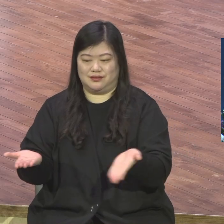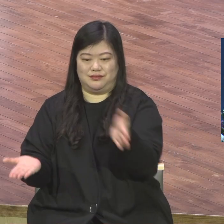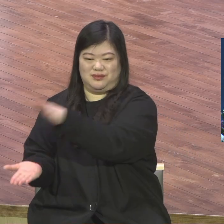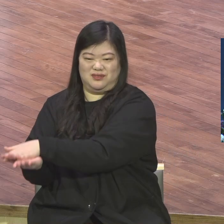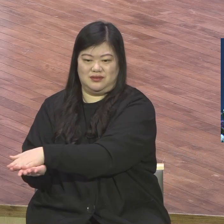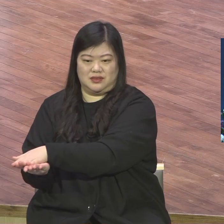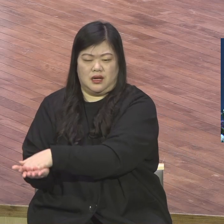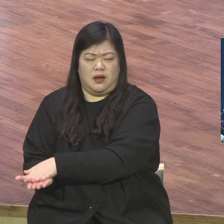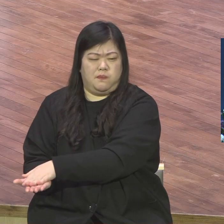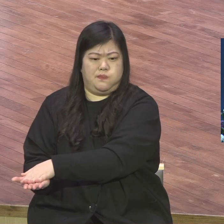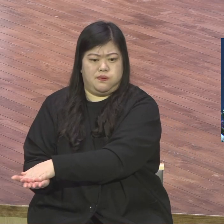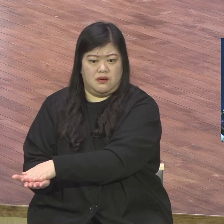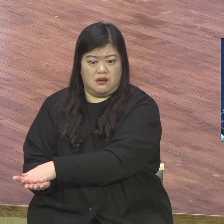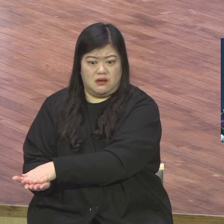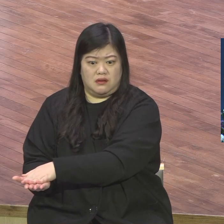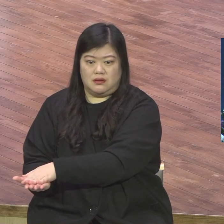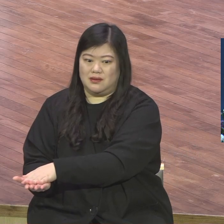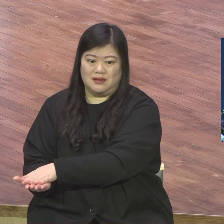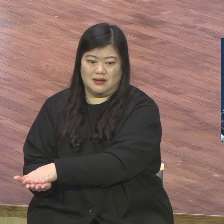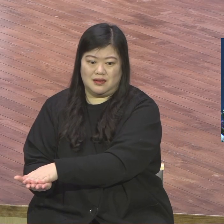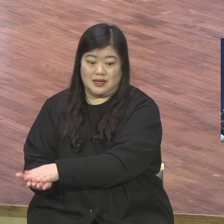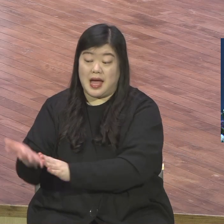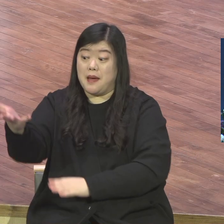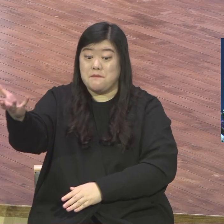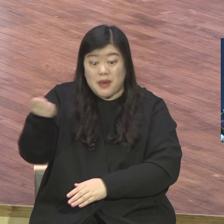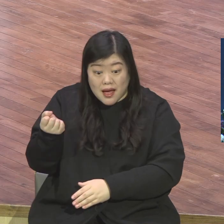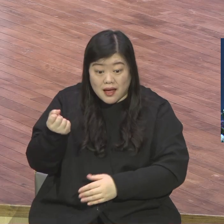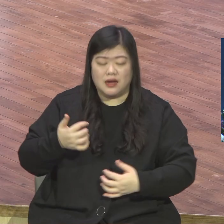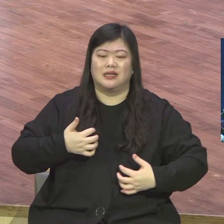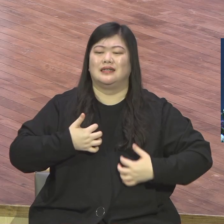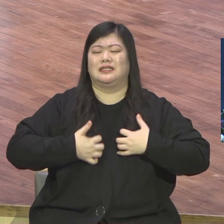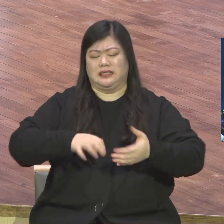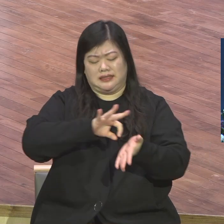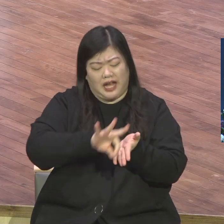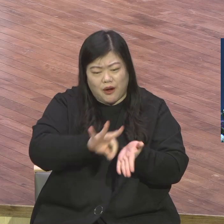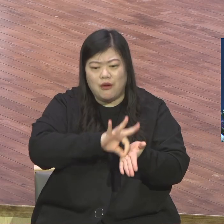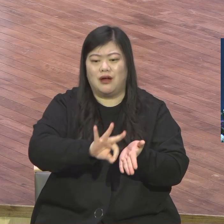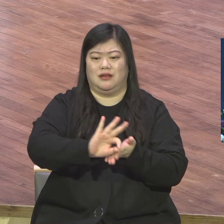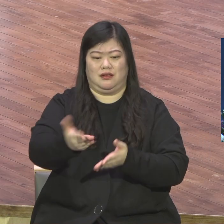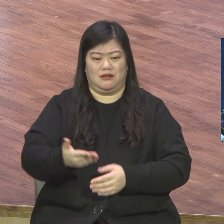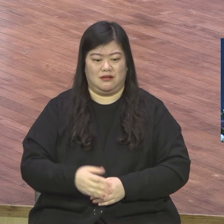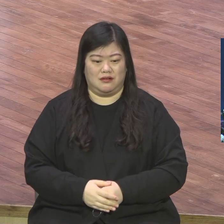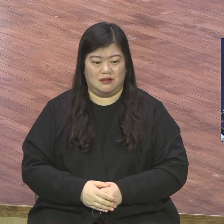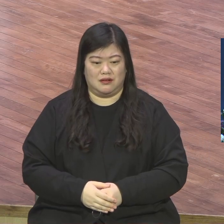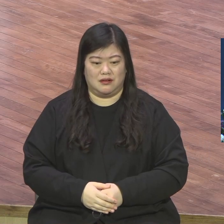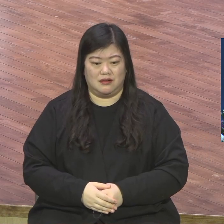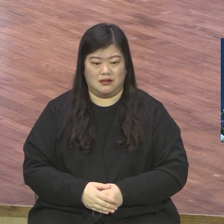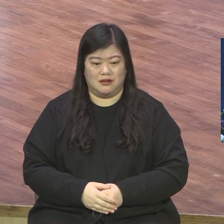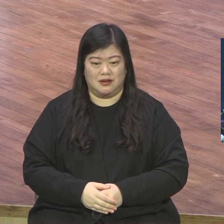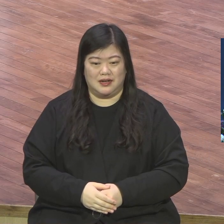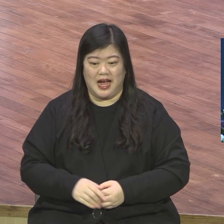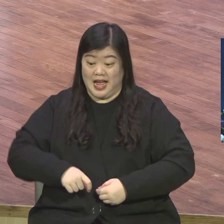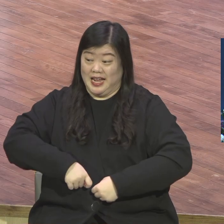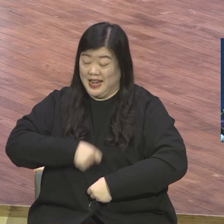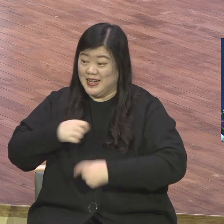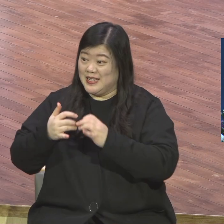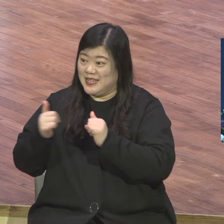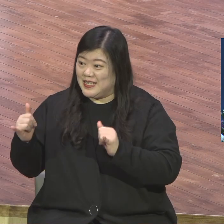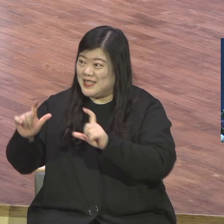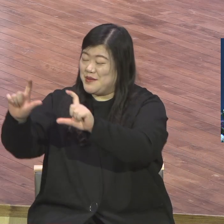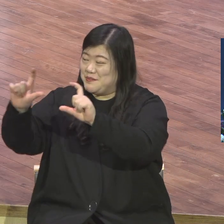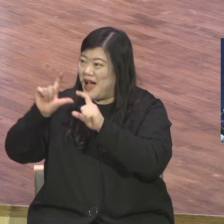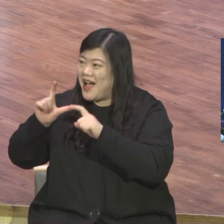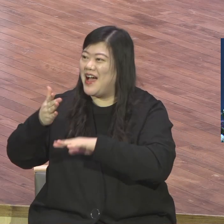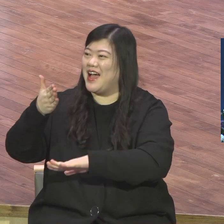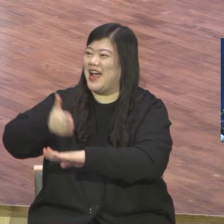없어. 이런 아예 못 깨요. 깨고 나서 오케이. 남 눈치나 슬슬 보면서 그렇게